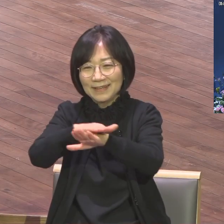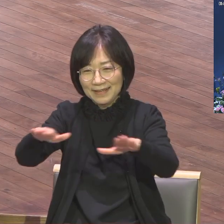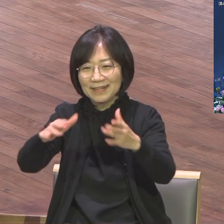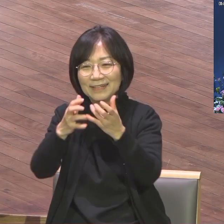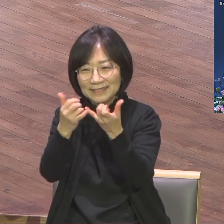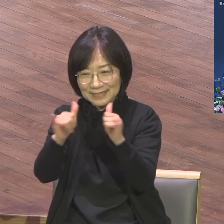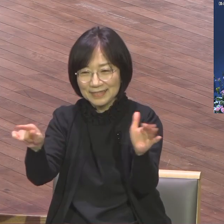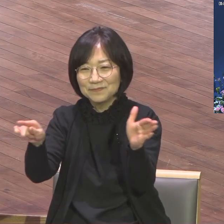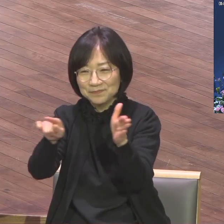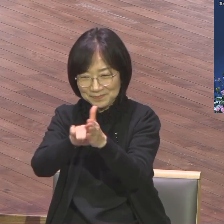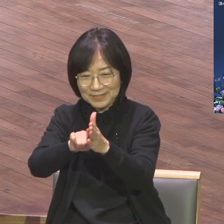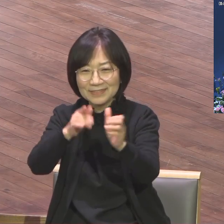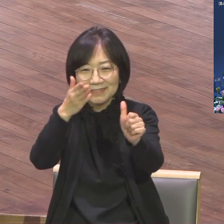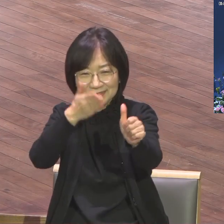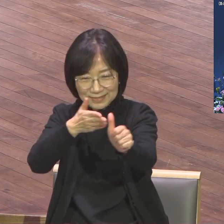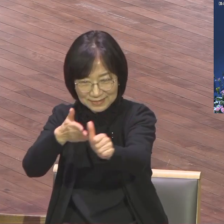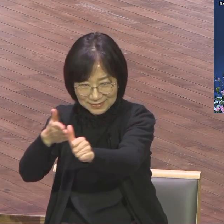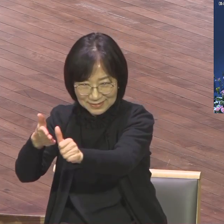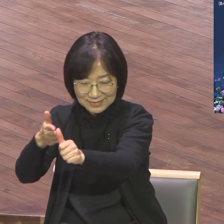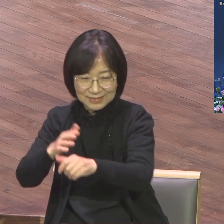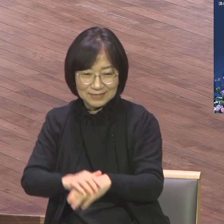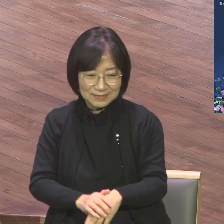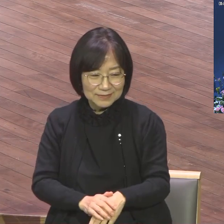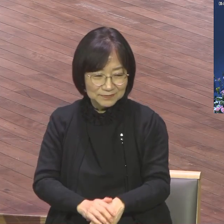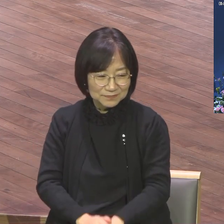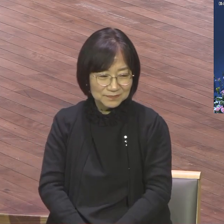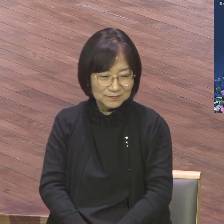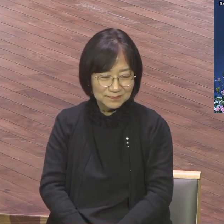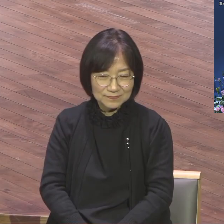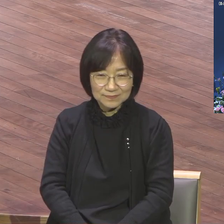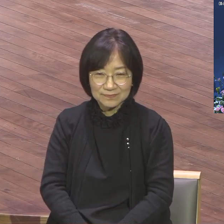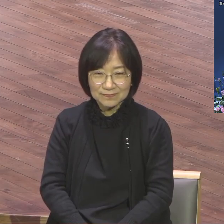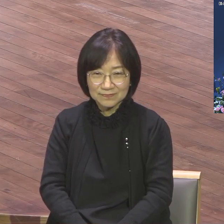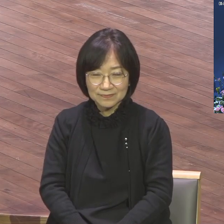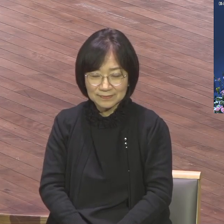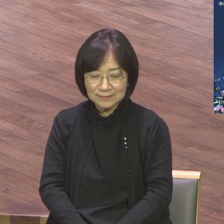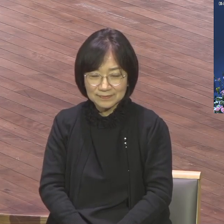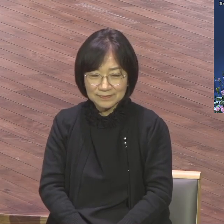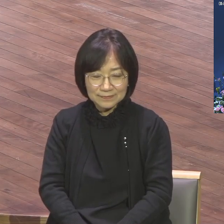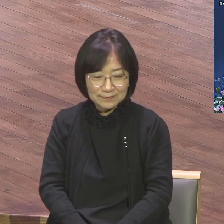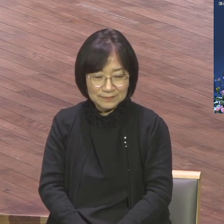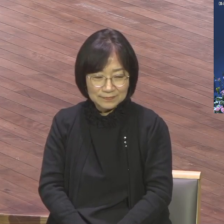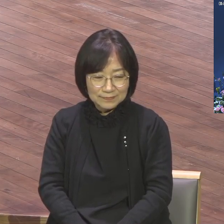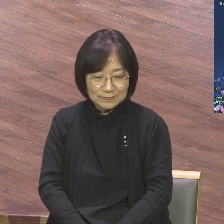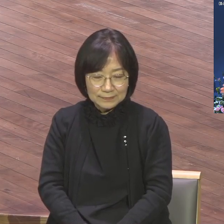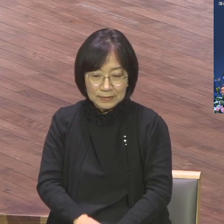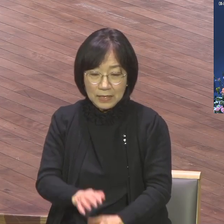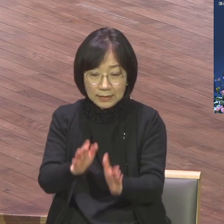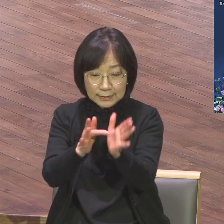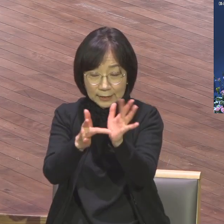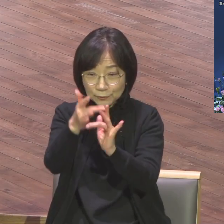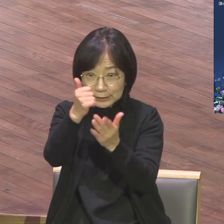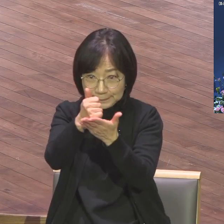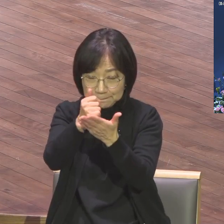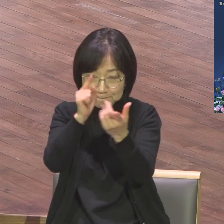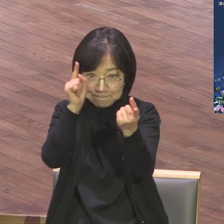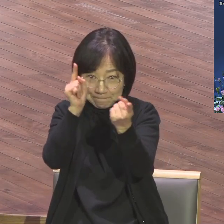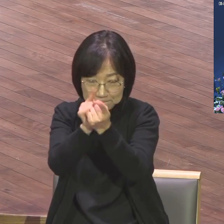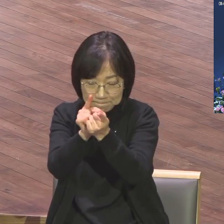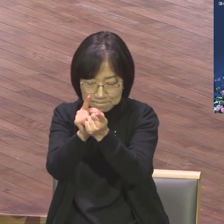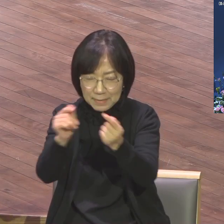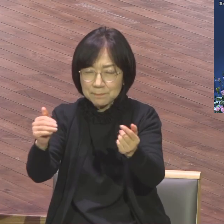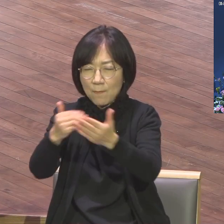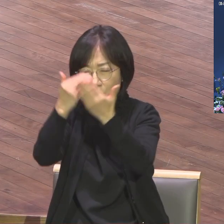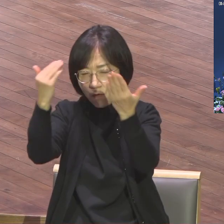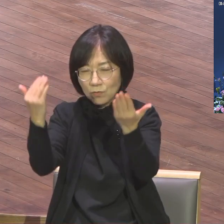해결자면 인생 중대 문제 세 가지부터 시작해서 모든 문제가 예수 안에 다 해결된다. 그리스도란